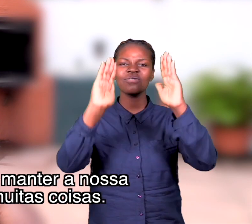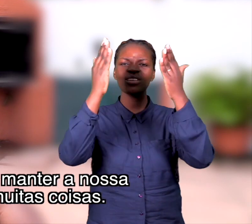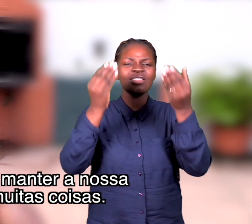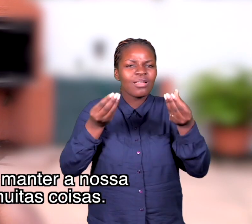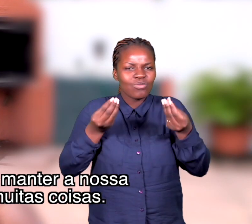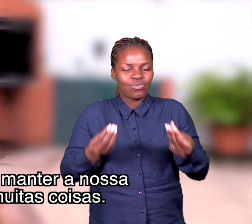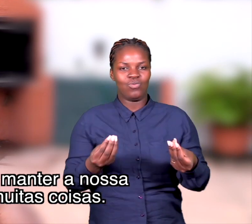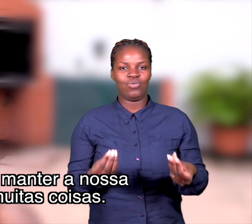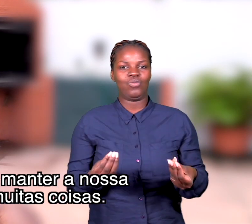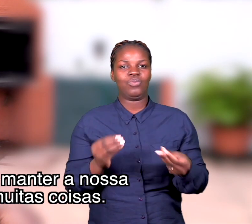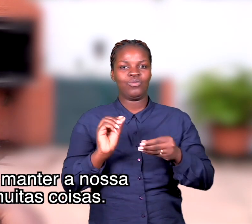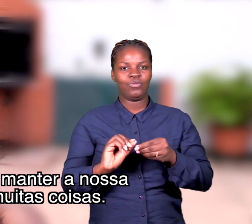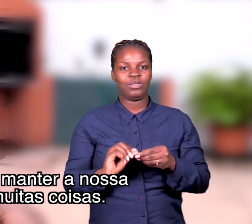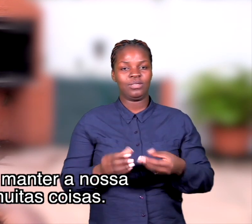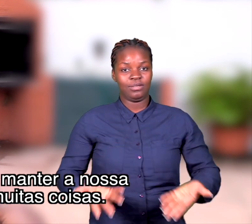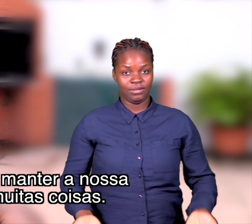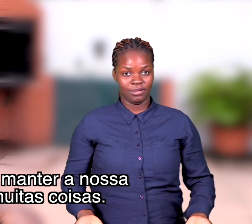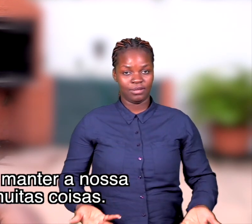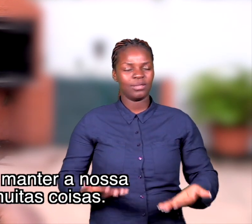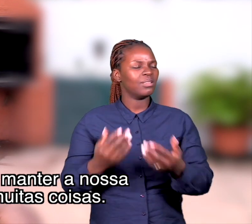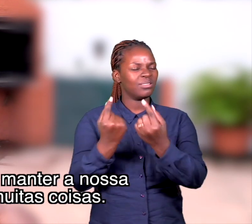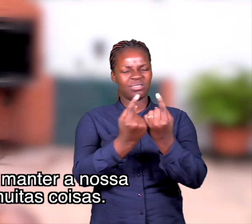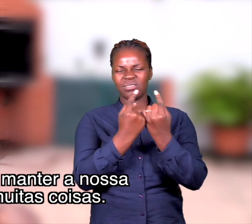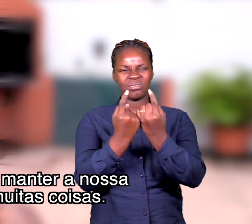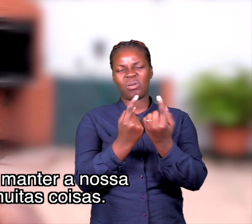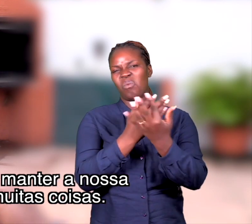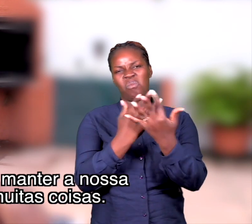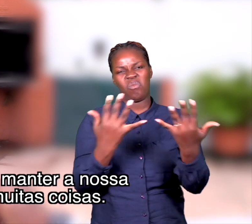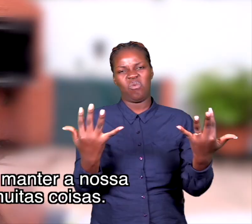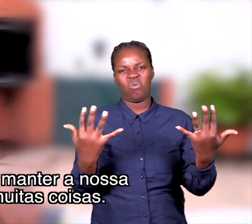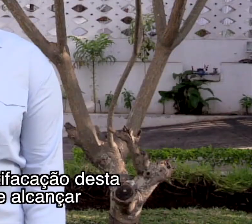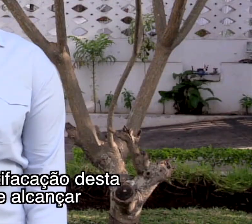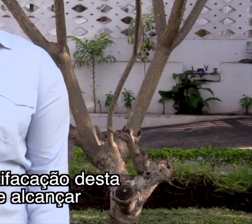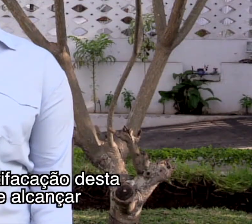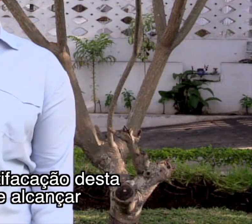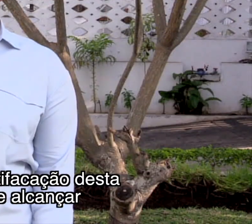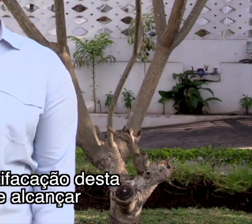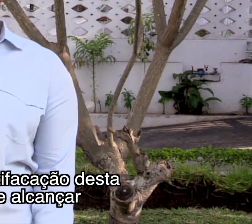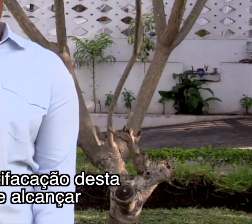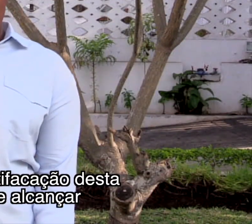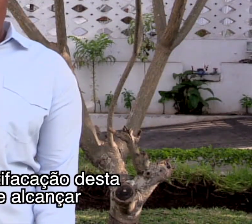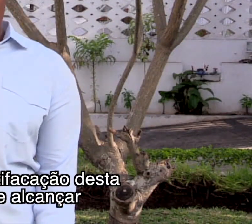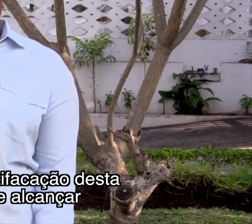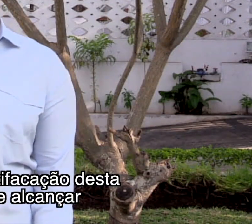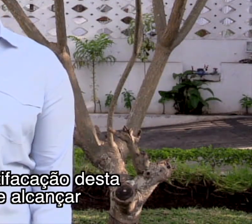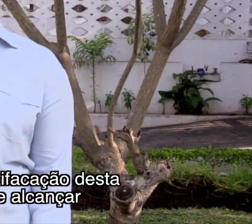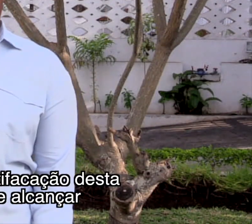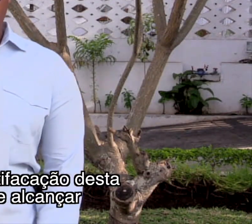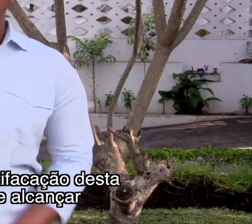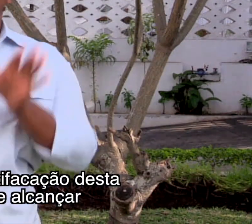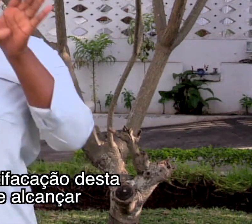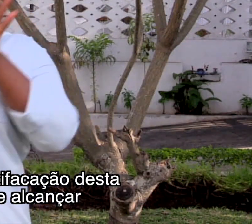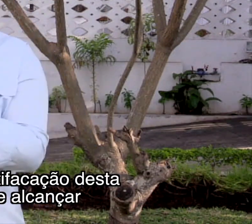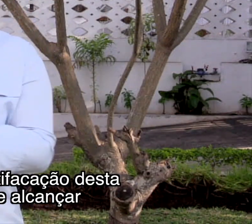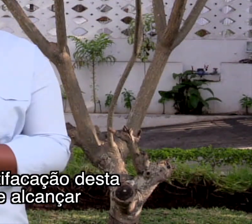a nossa vida, a nossa saúde e muitas coisas. Michelle defende a